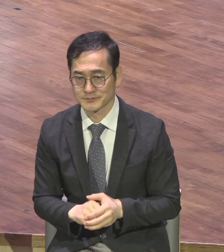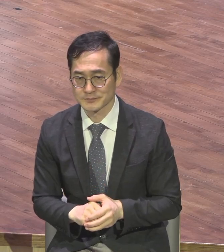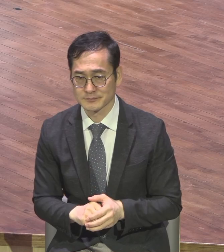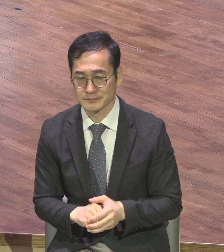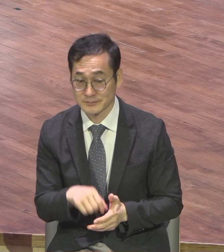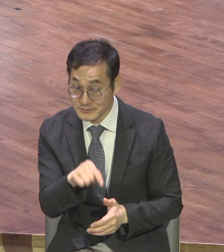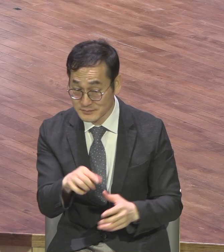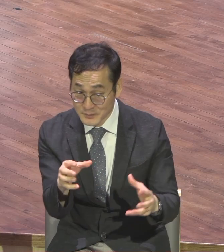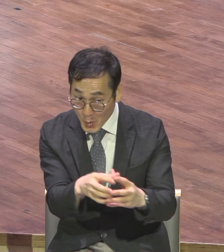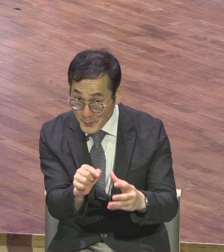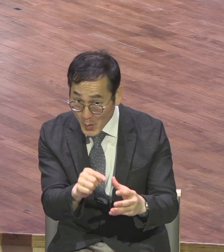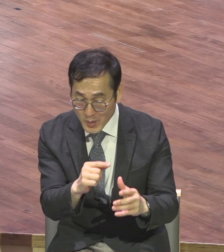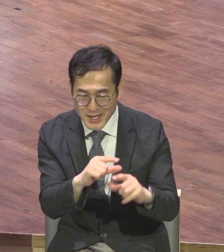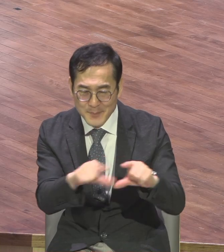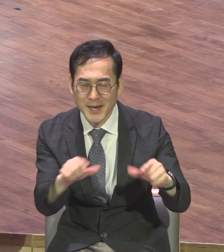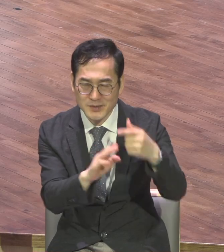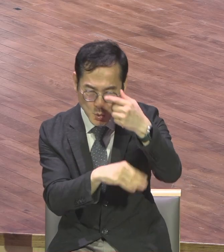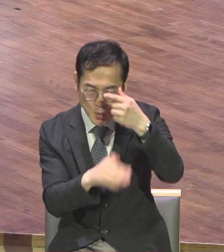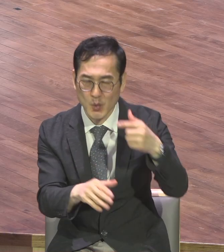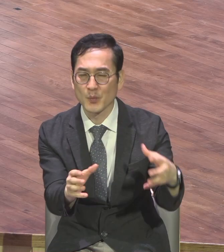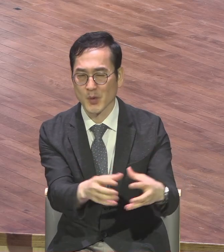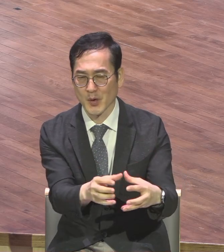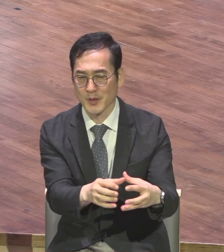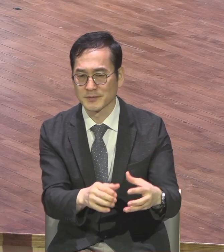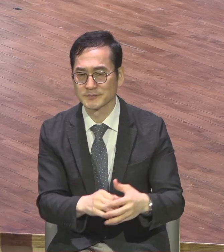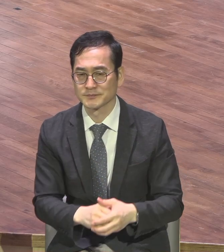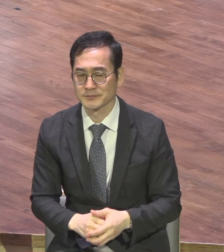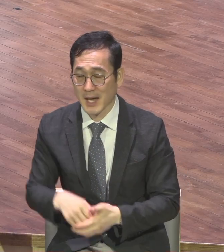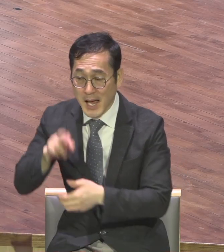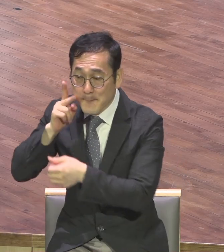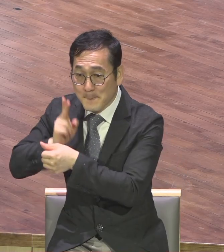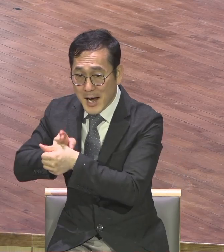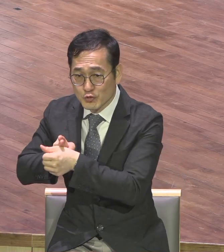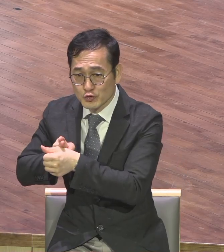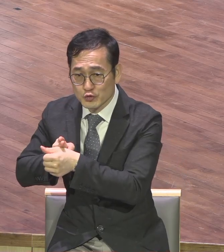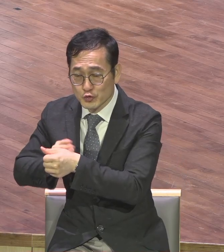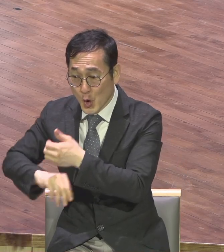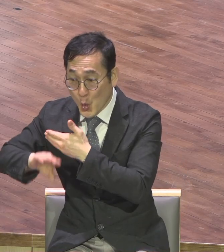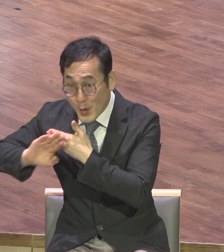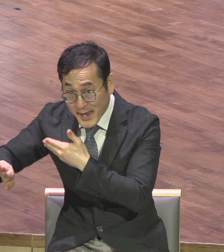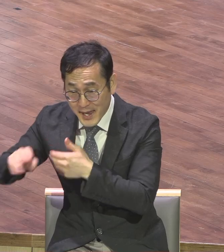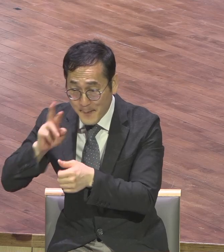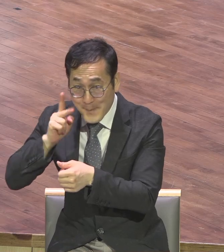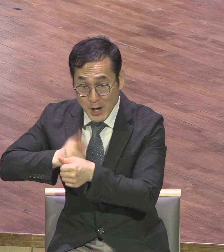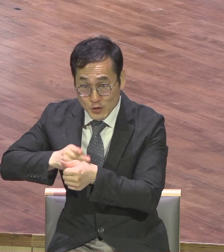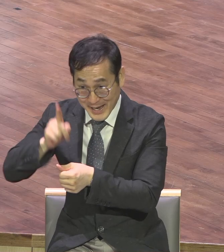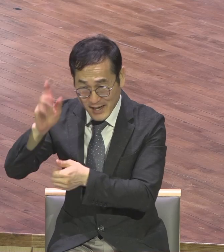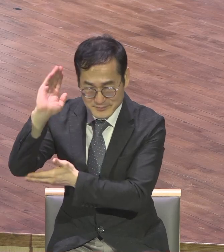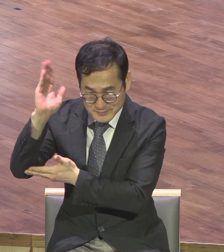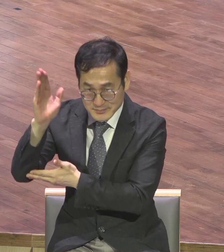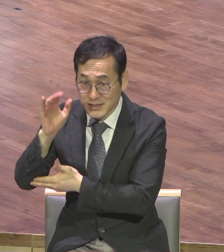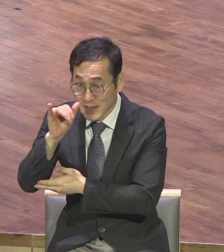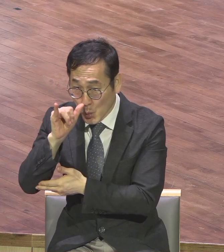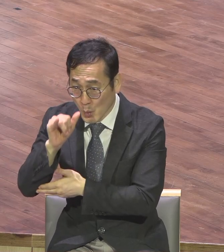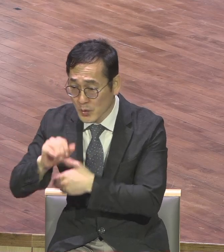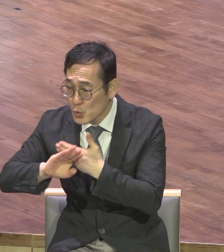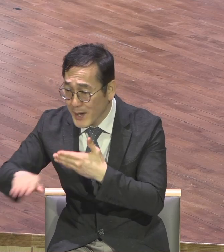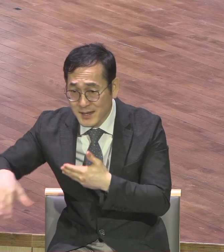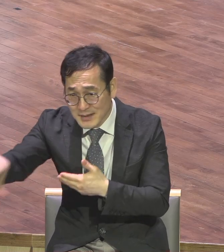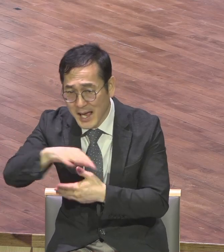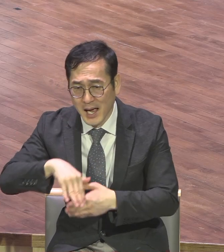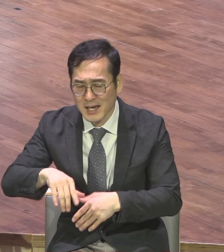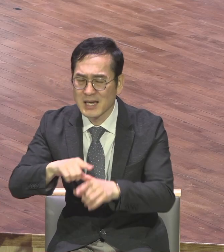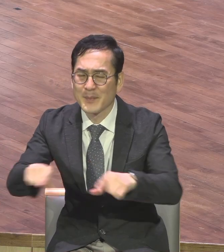평신도가 합니다. 거의 다. 바울 위에는요, 한 명도 목사가 없었어요. 나머지 다 중직자,